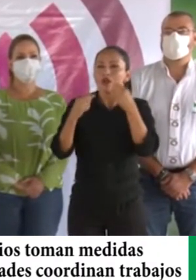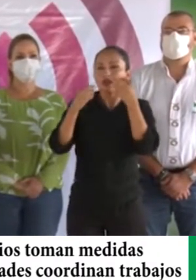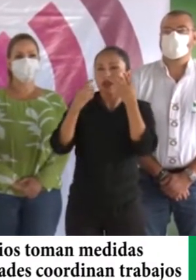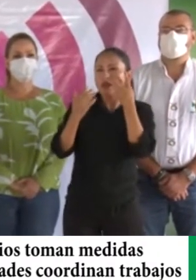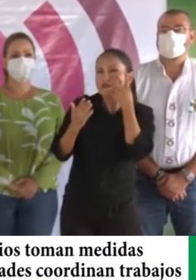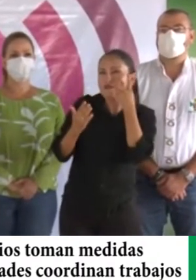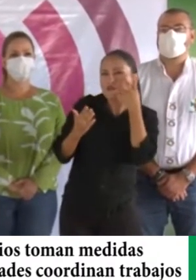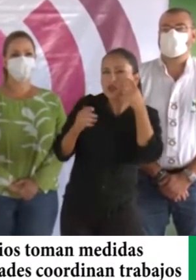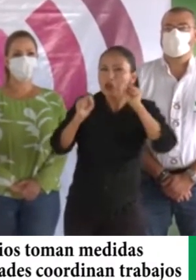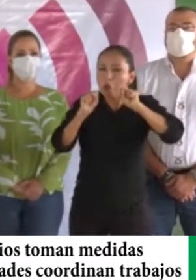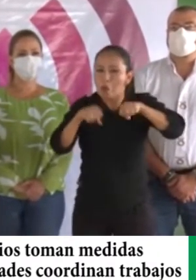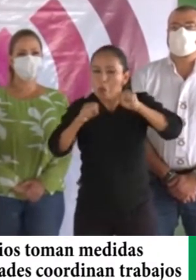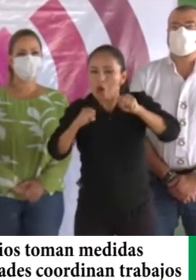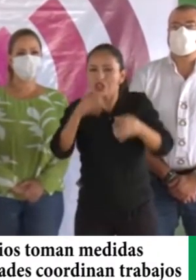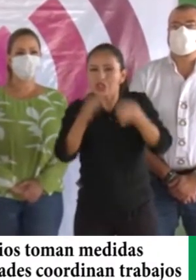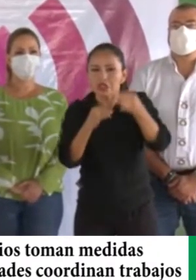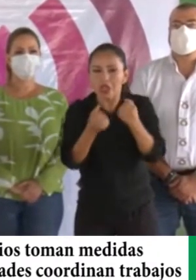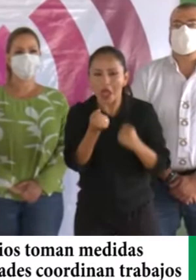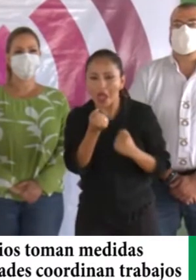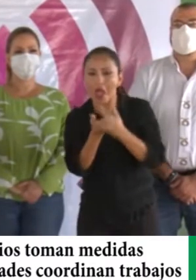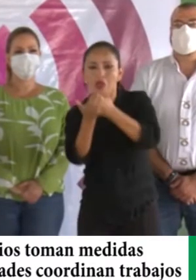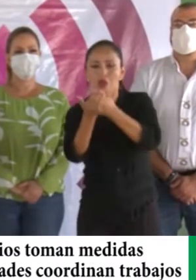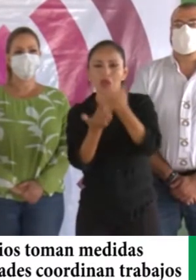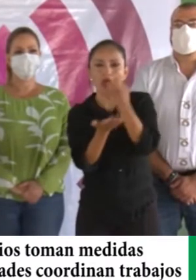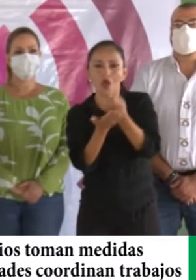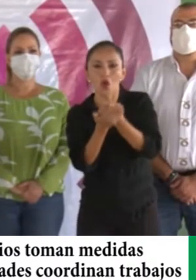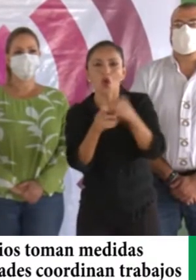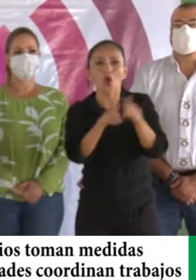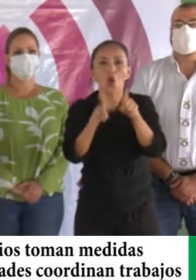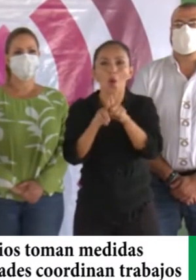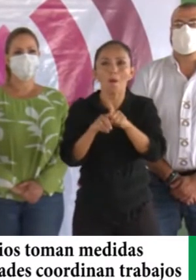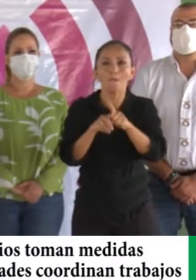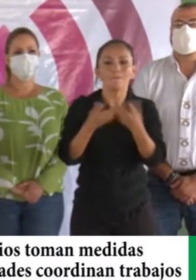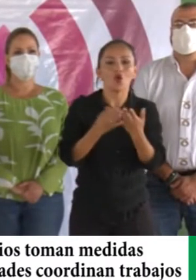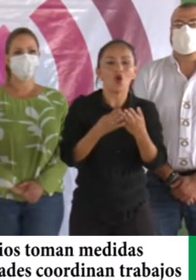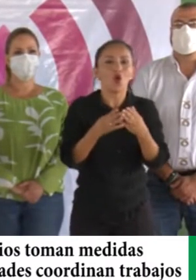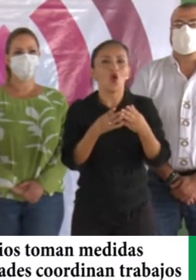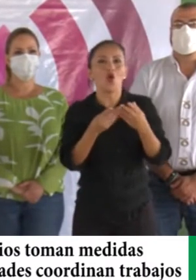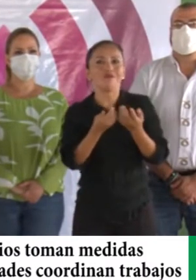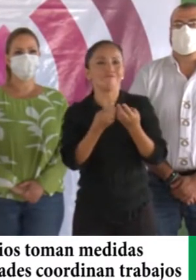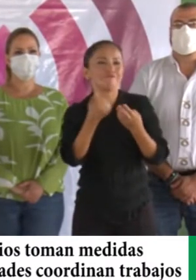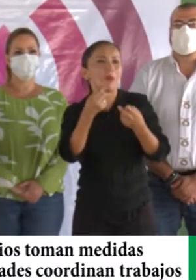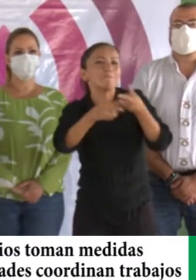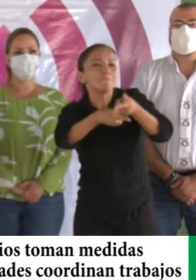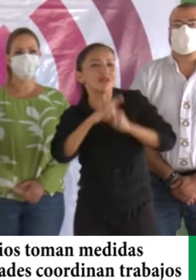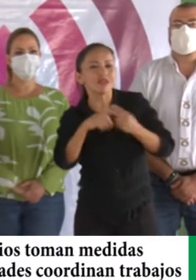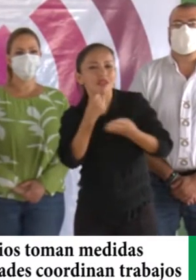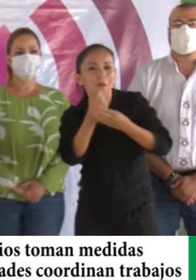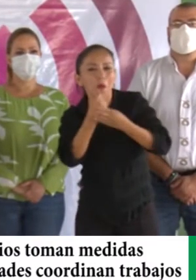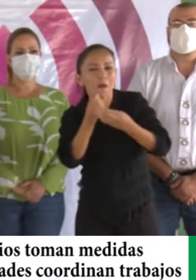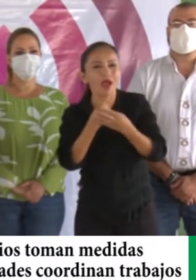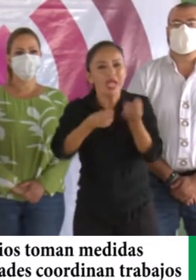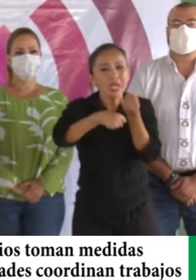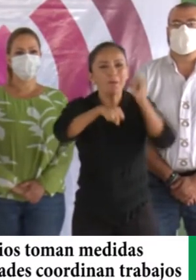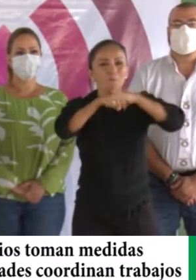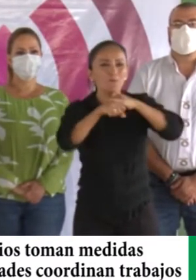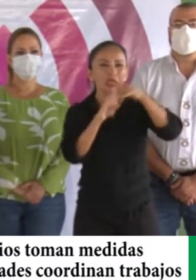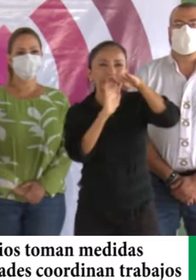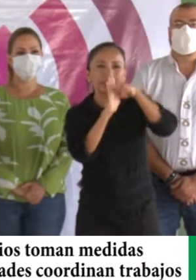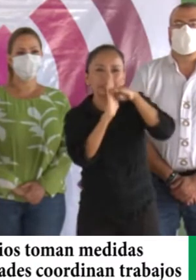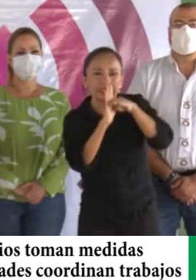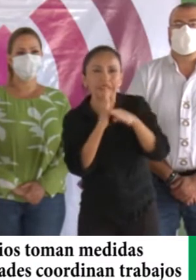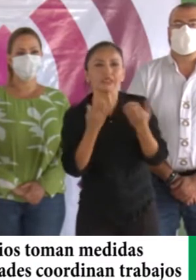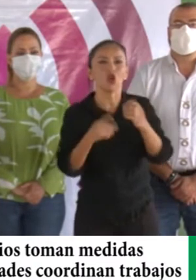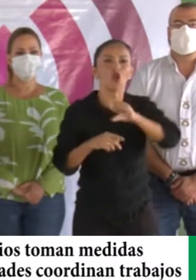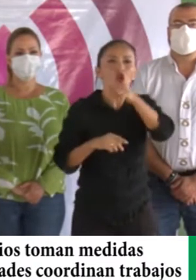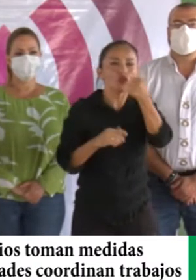medidas para ayudar a la economía, como la reprogramación de créditos y la reducción de impuestos, ante